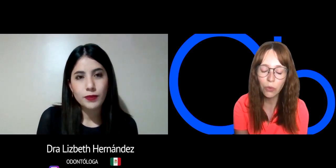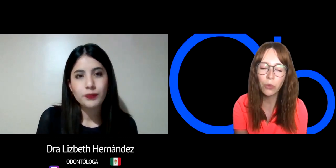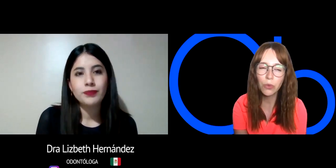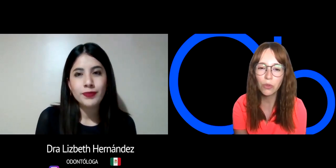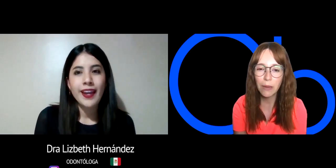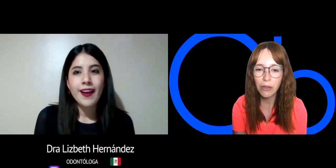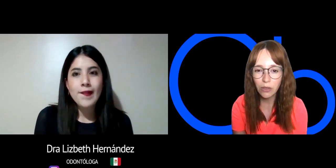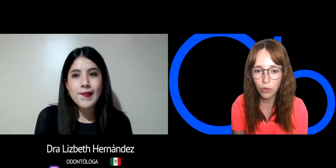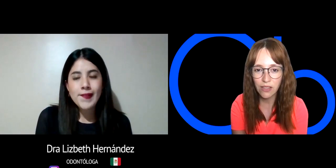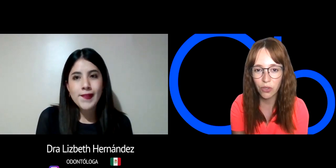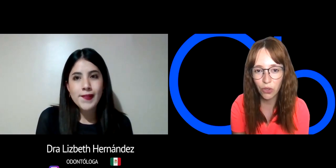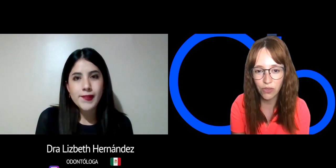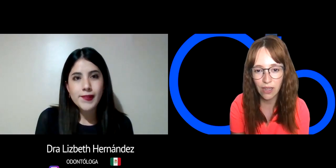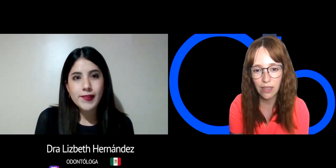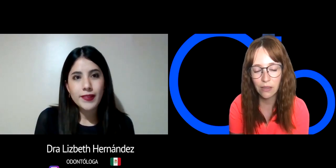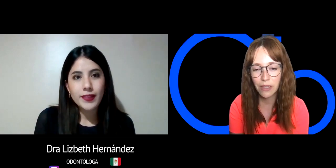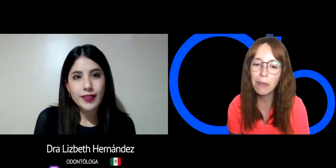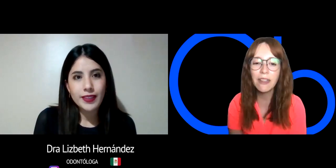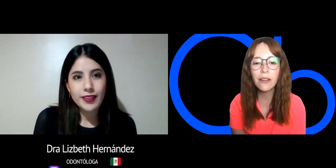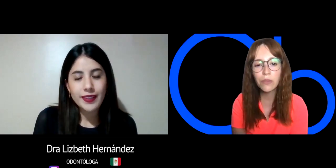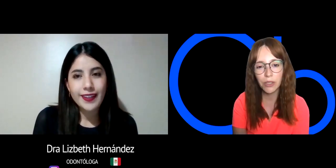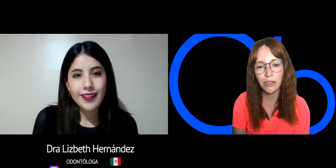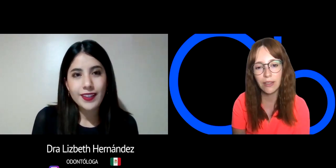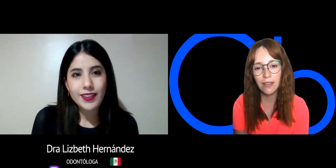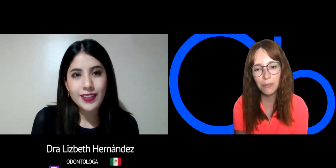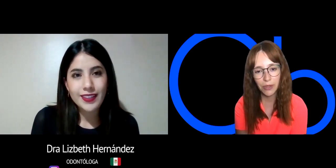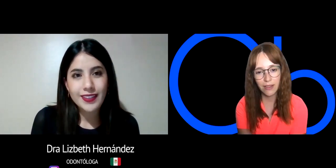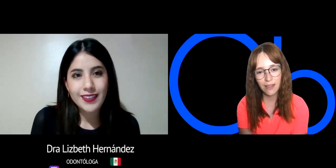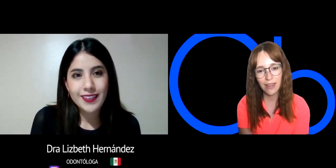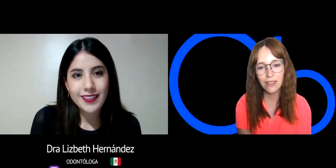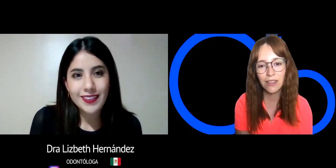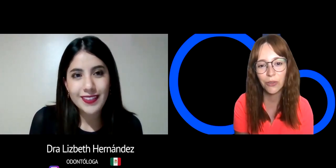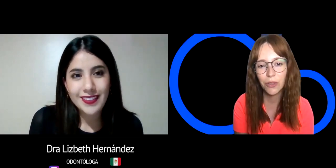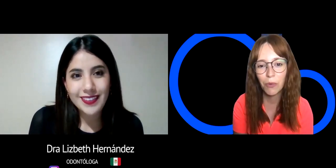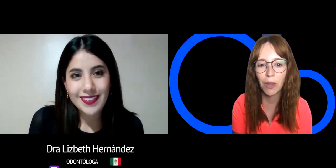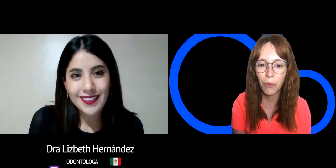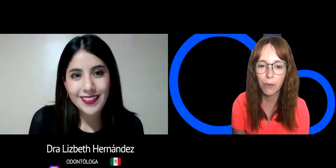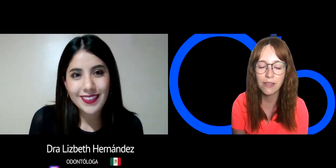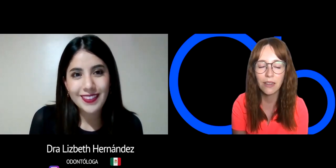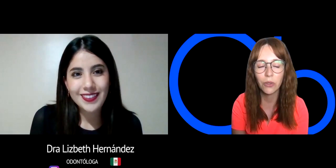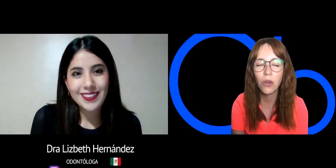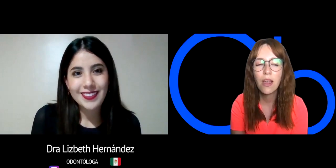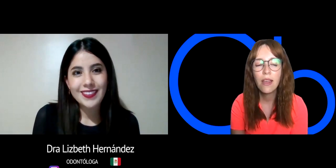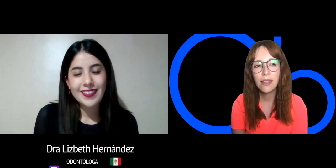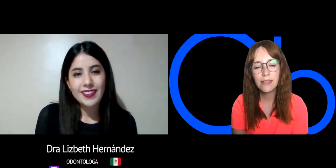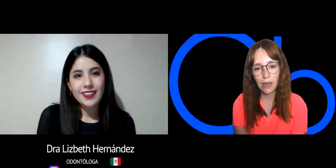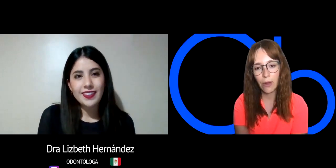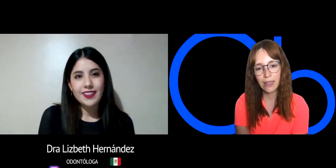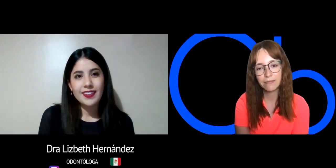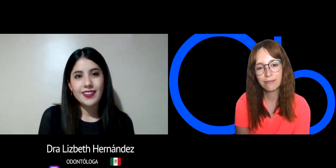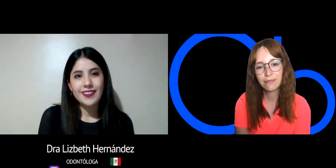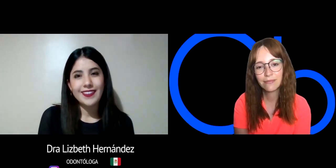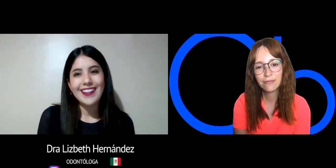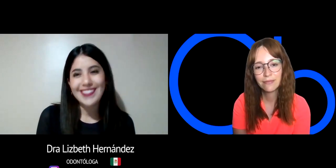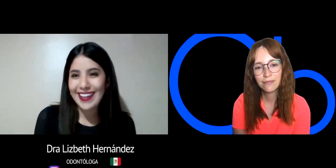¿verdad? Tu trabajo de titulación consta en eso, ¿verdad? Platícanos un poquito de ti, por qué te interesa tanto y por qué promueves tanto este